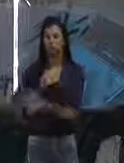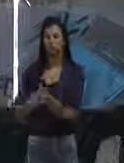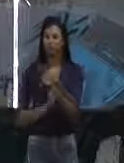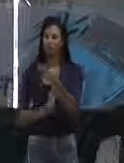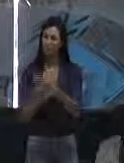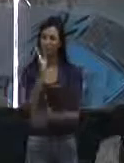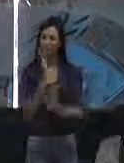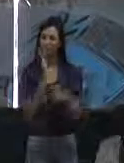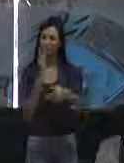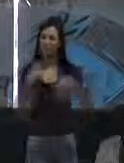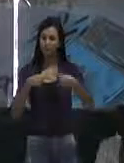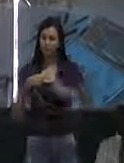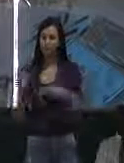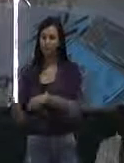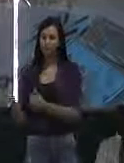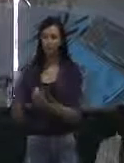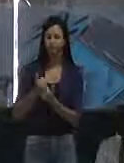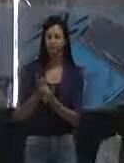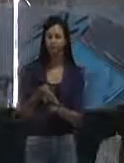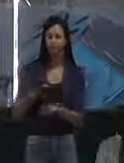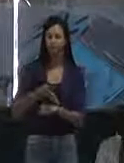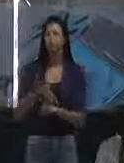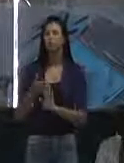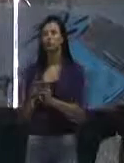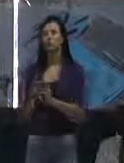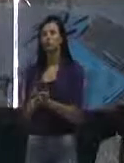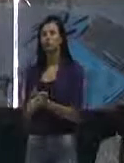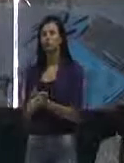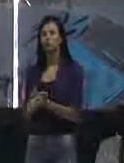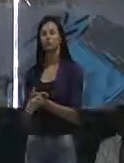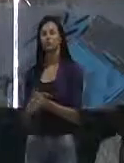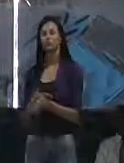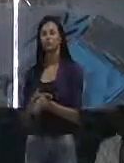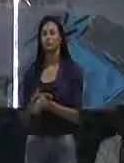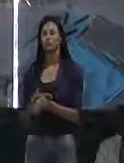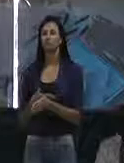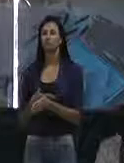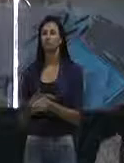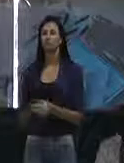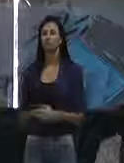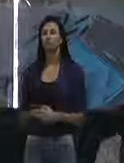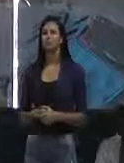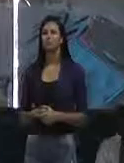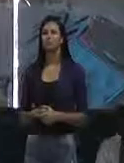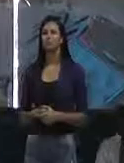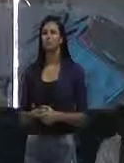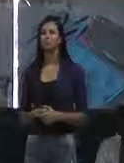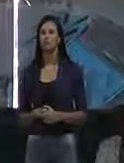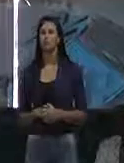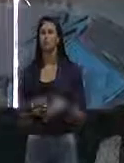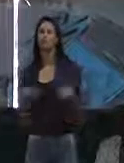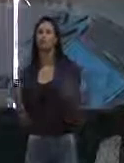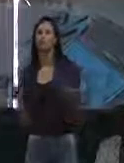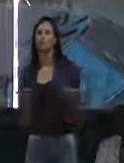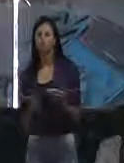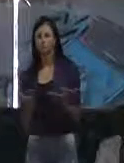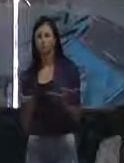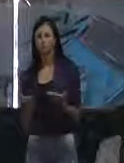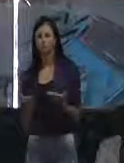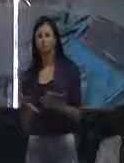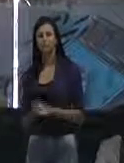eleito, depois que você toma posse, você assume o cargo formalmente. E agora,